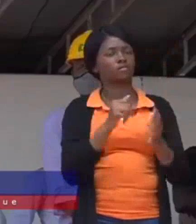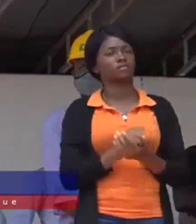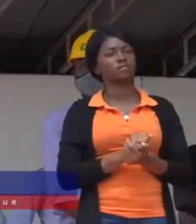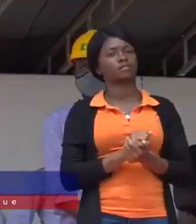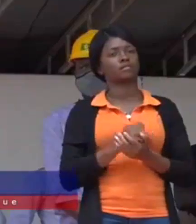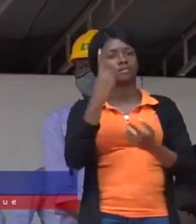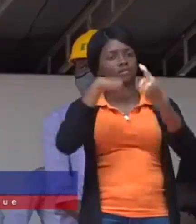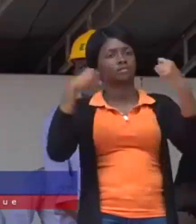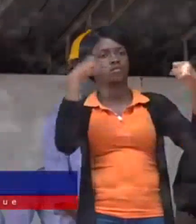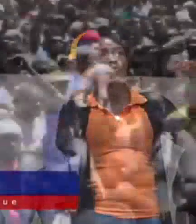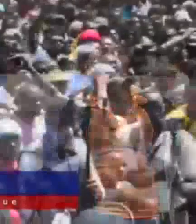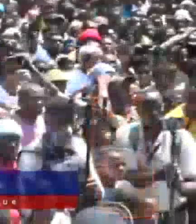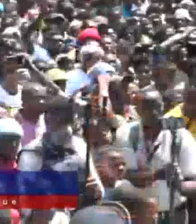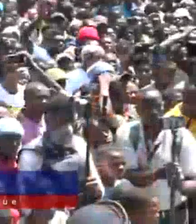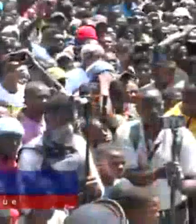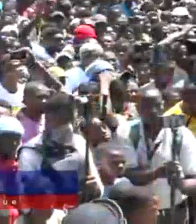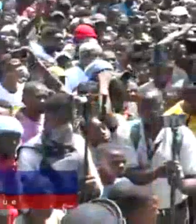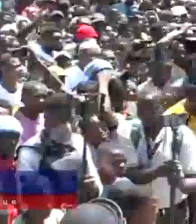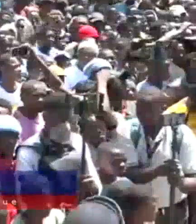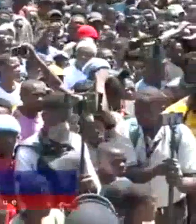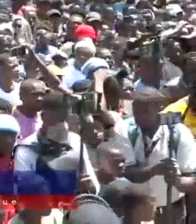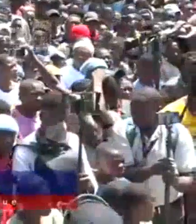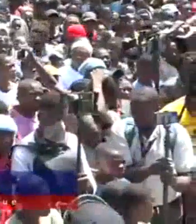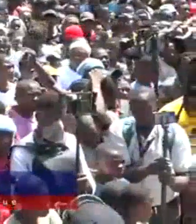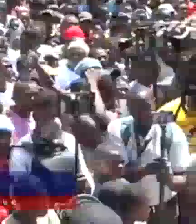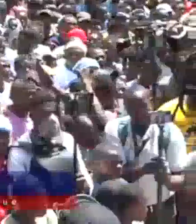pour vous. C'est le problème là, je dis. Je viens de vous.